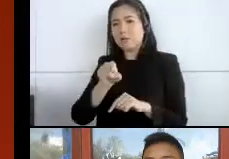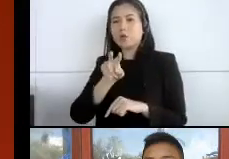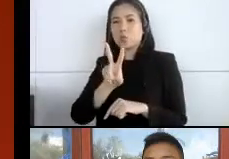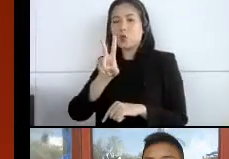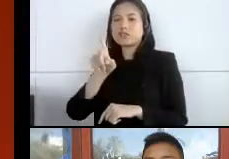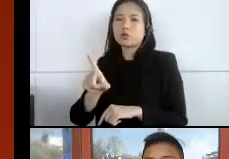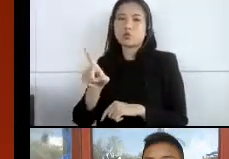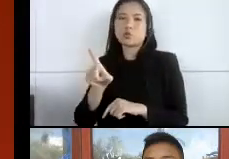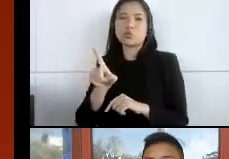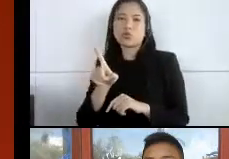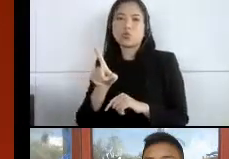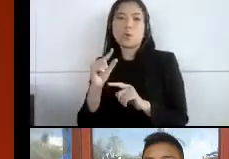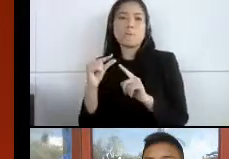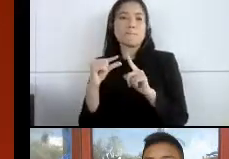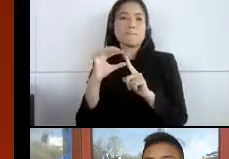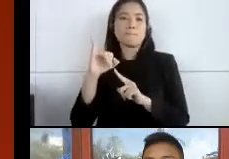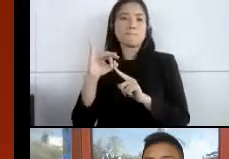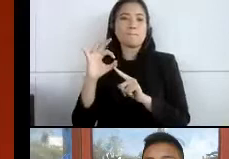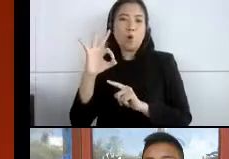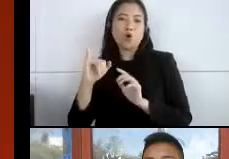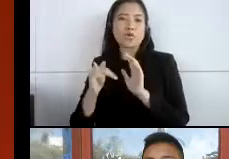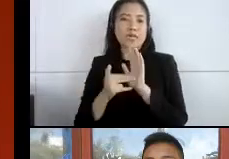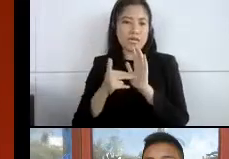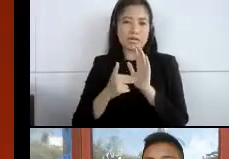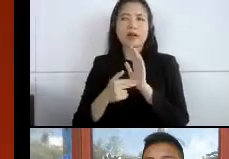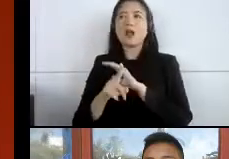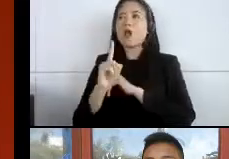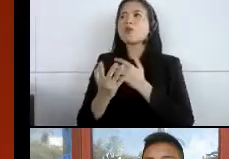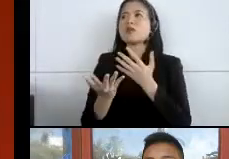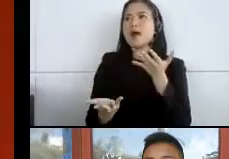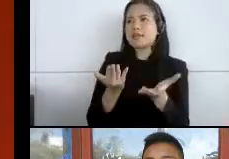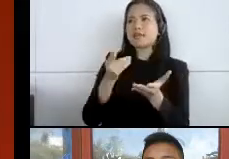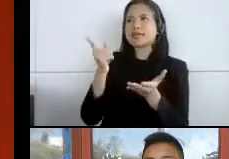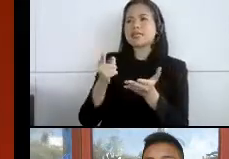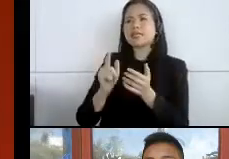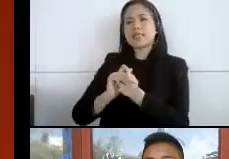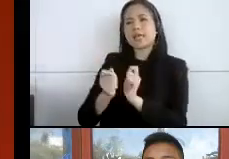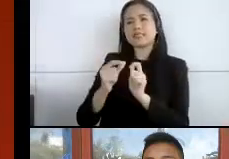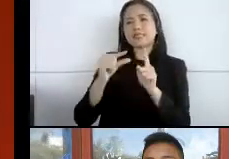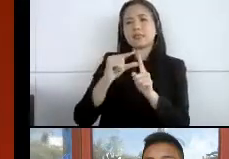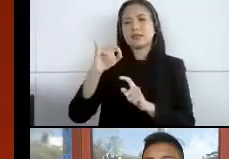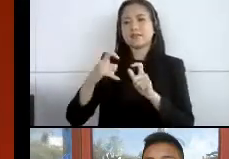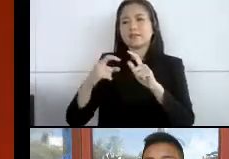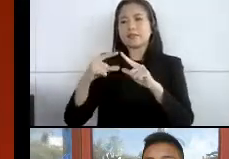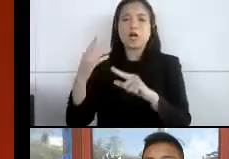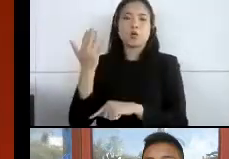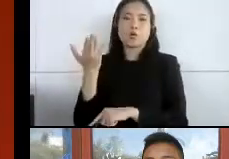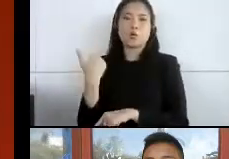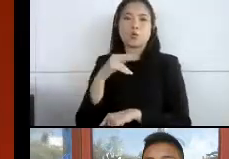poin dengan kondisi keterbatasan belajar pada saat pandemi ini dibandingkan dengan hasil tes PISA pada tahun 2018 yang